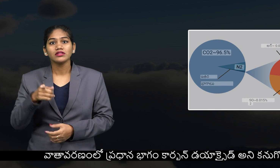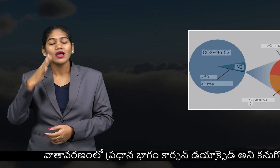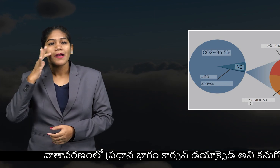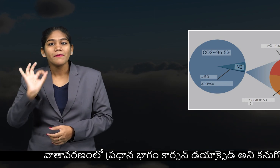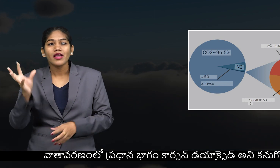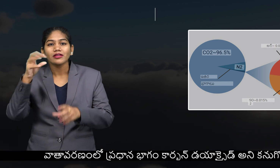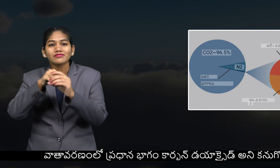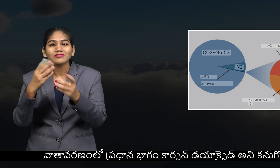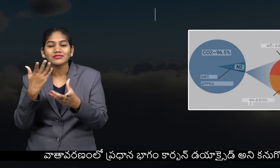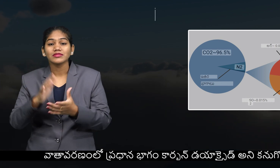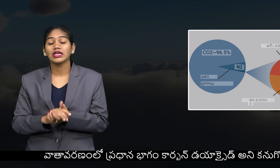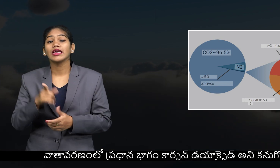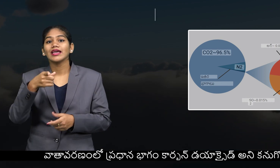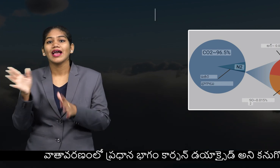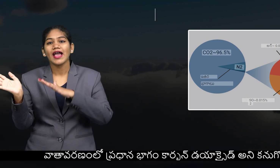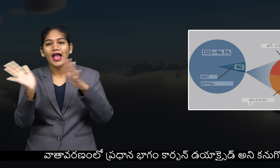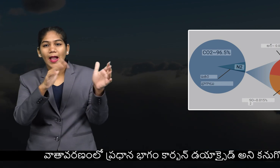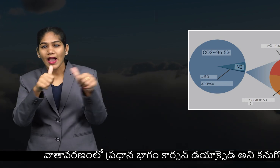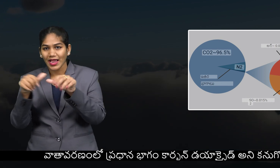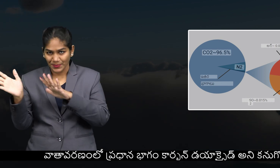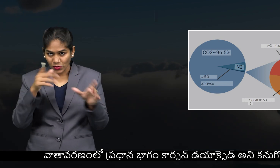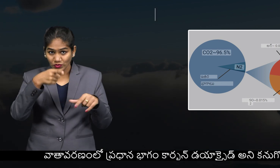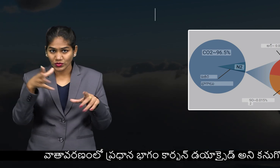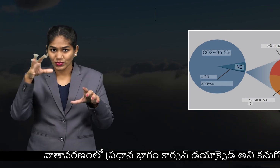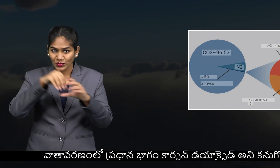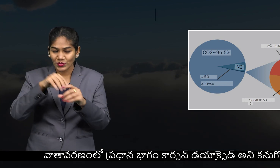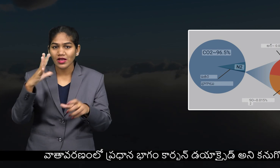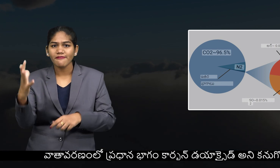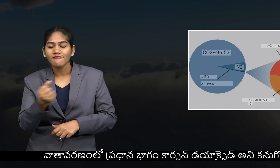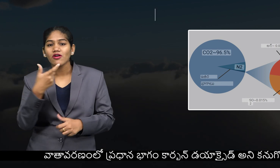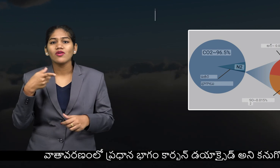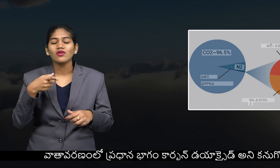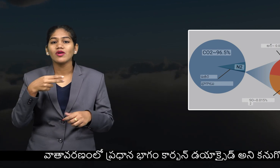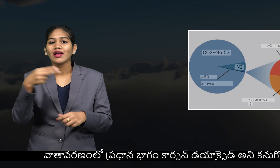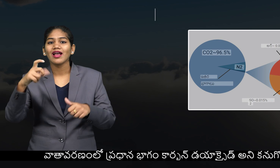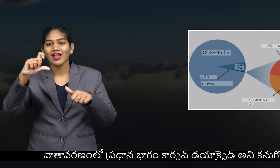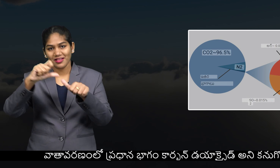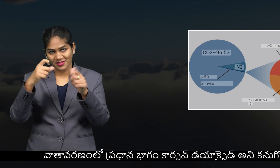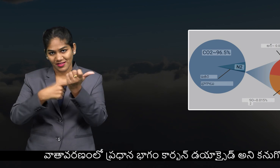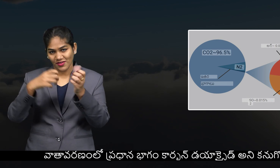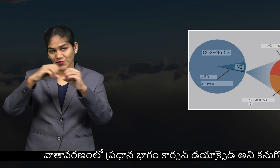వాతావరణంలో ప్రధాన భాగం కార్బన్ డయాక్సైడ్ అని కనుగొనబడింది.